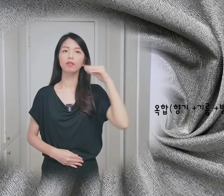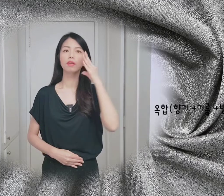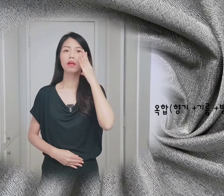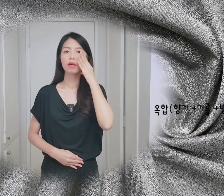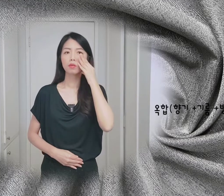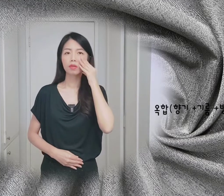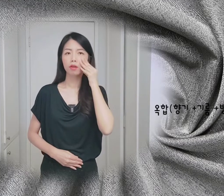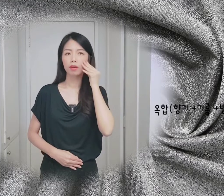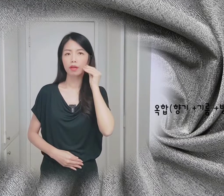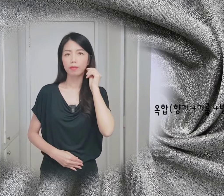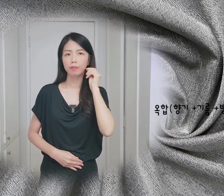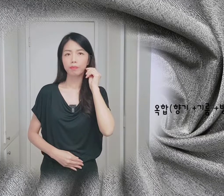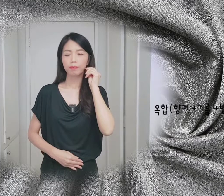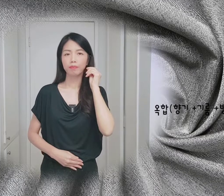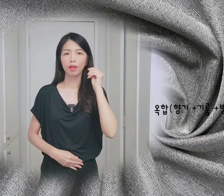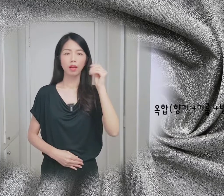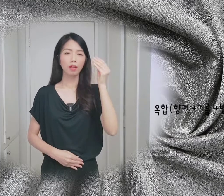뜻의 수어는 손을